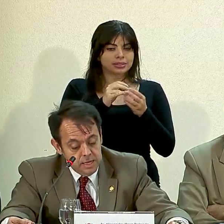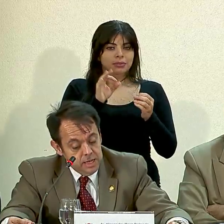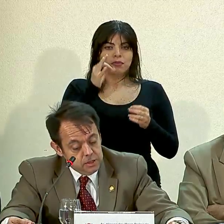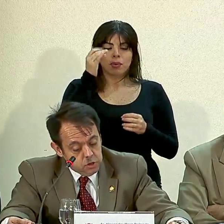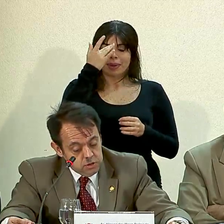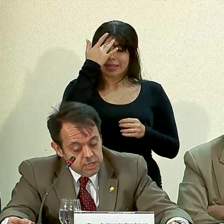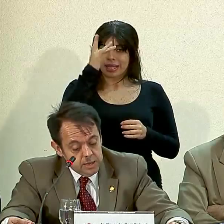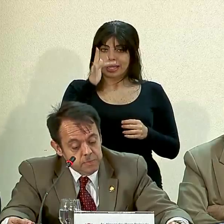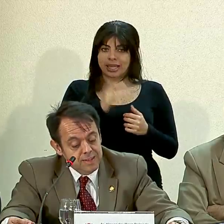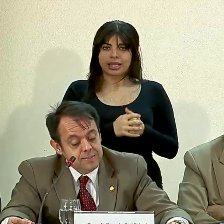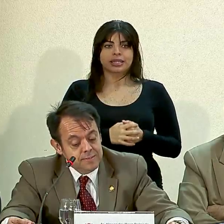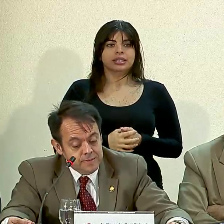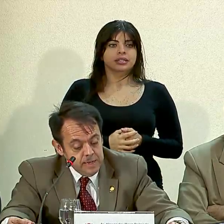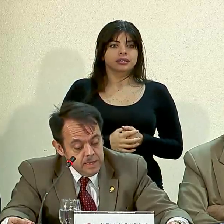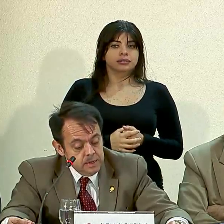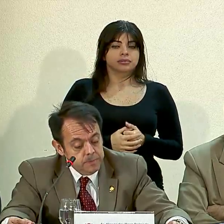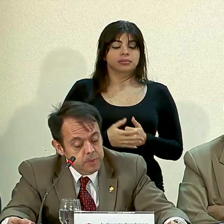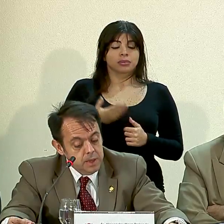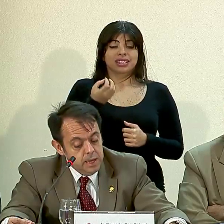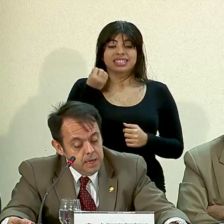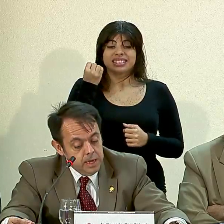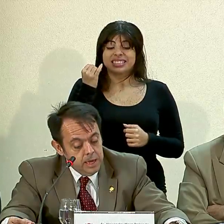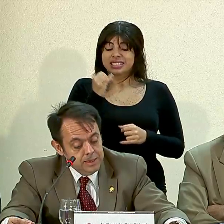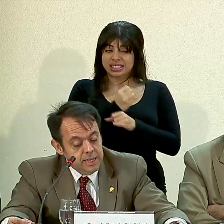inteligente, donde sin